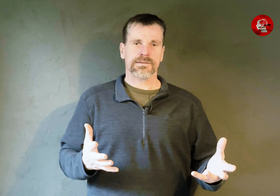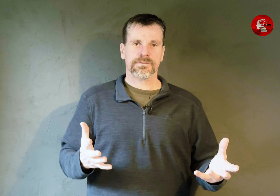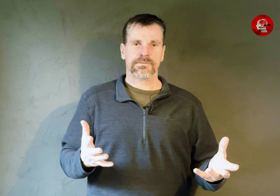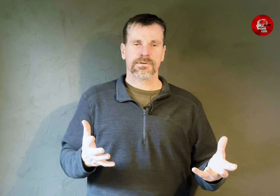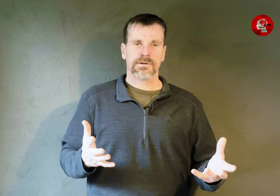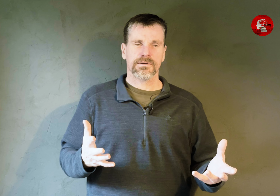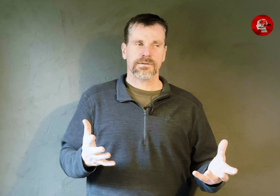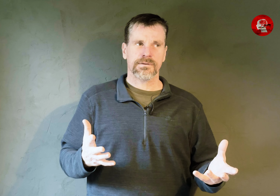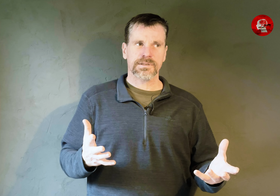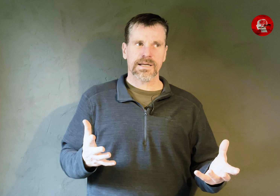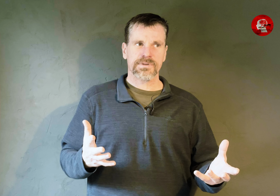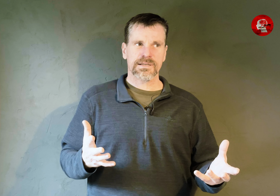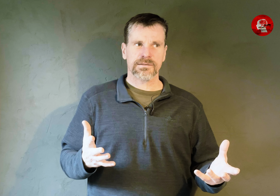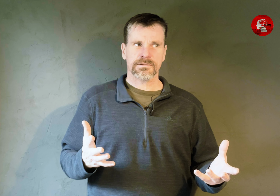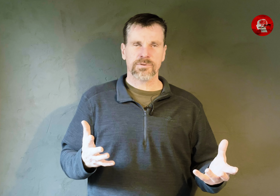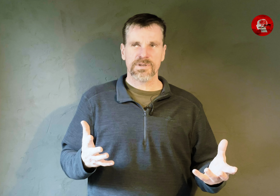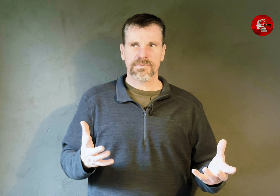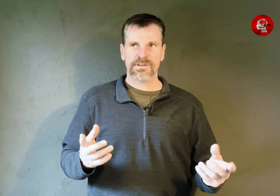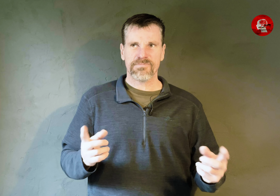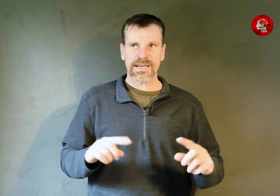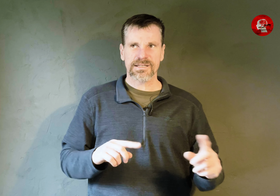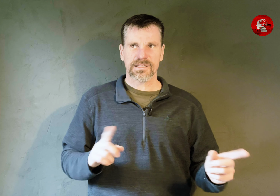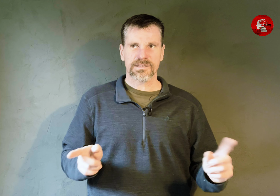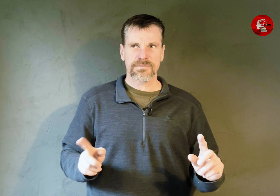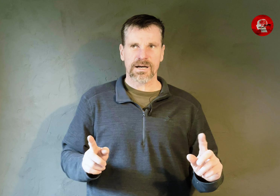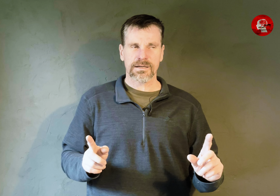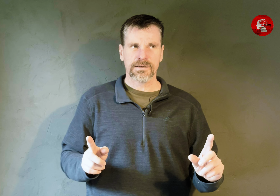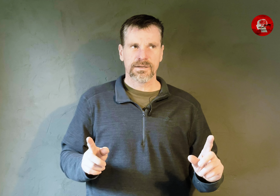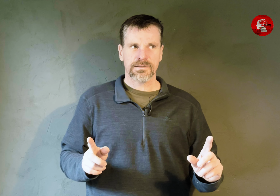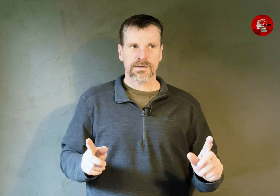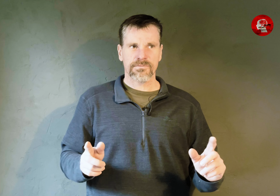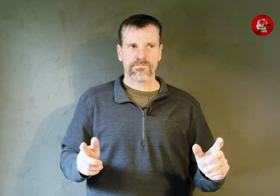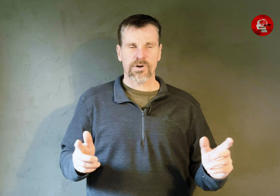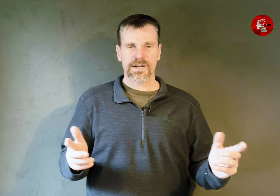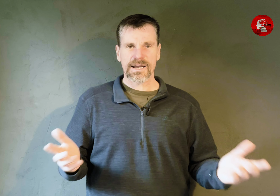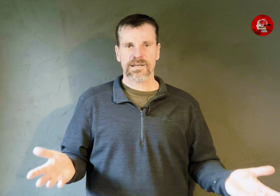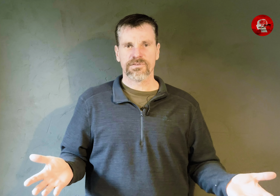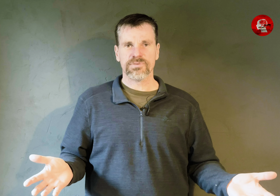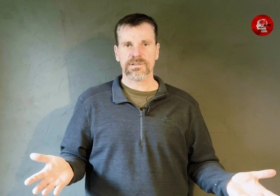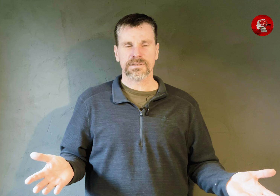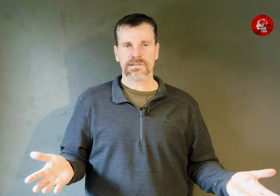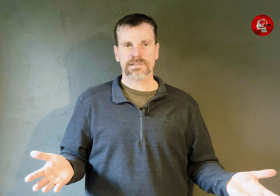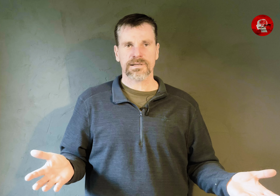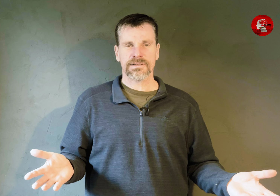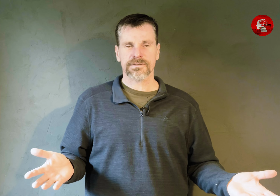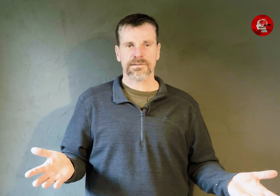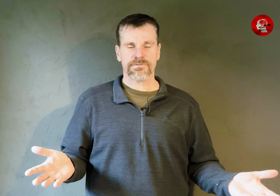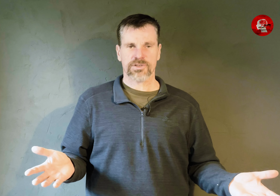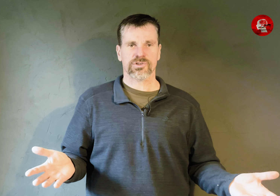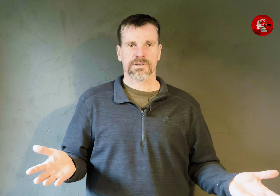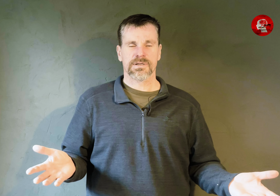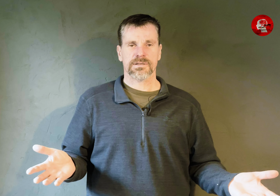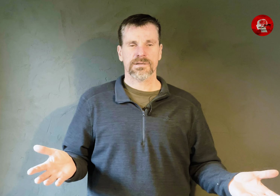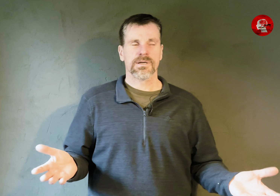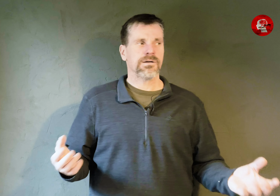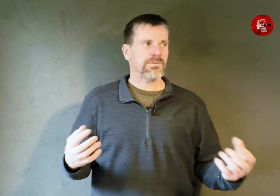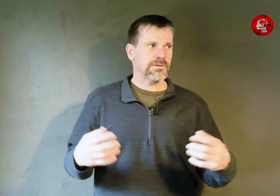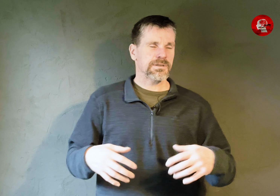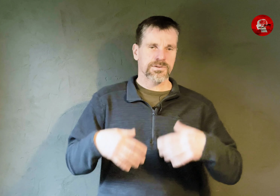durchtrennt und dann hat man ja moment mal wenn beide ketten das machen dann brauchen wir gar keine verbieten dann ist das halt quatsch und so